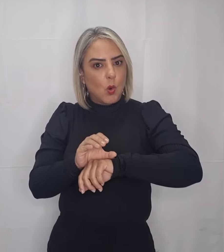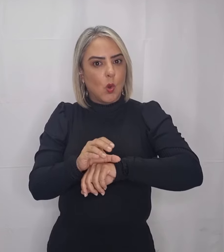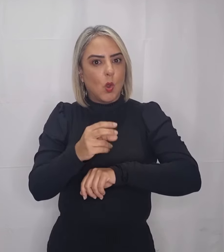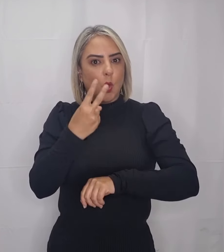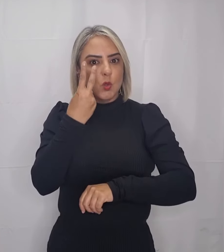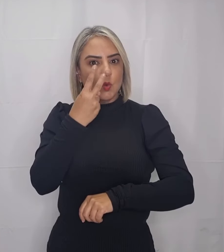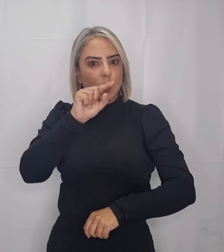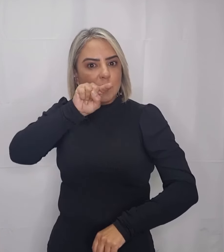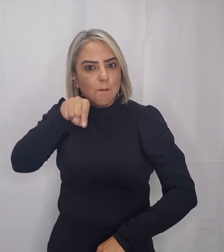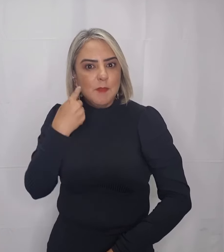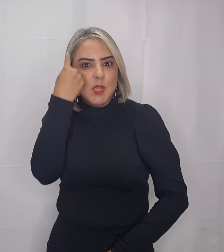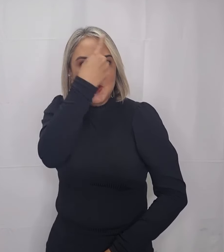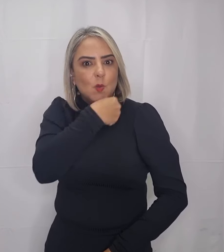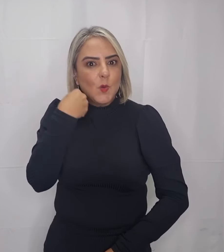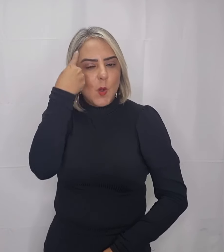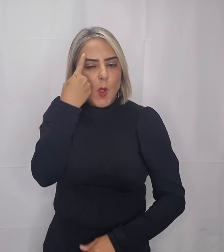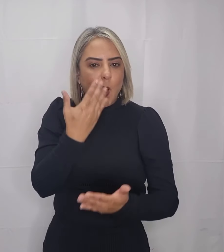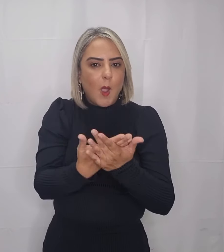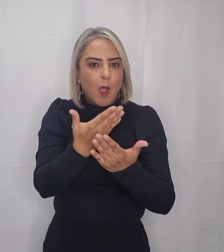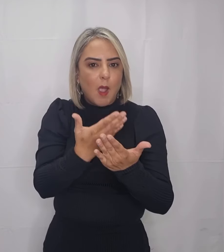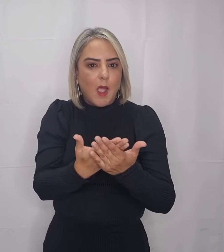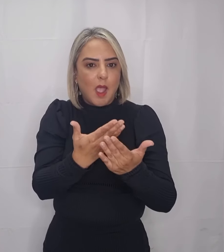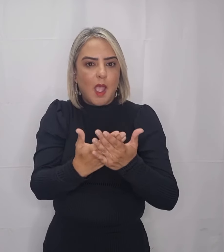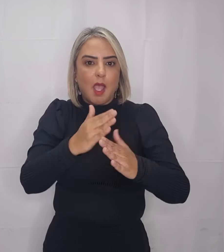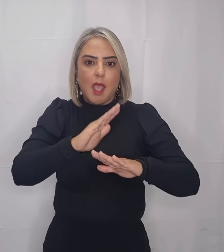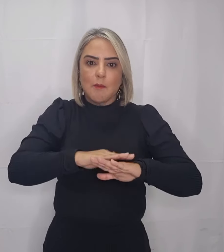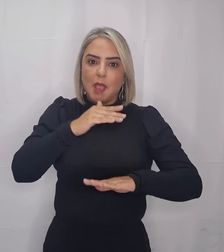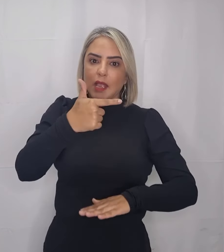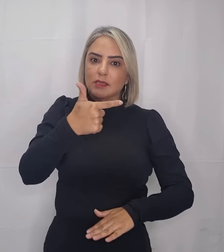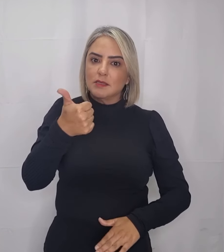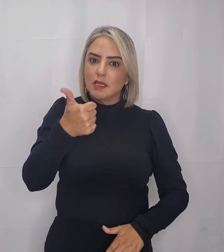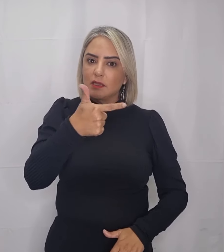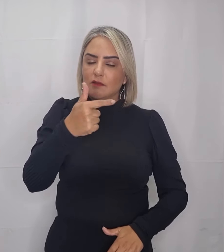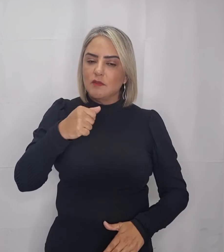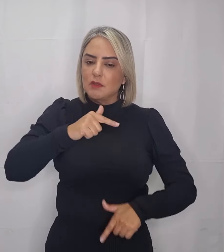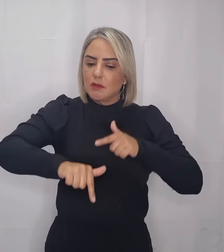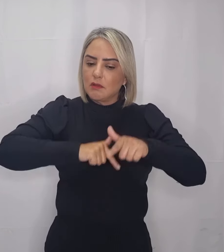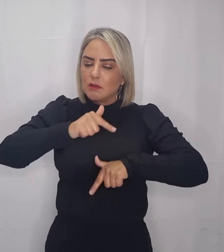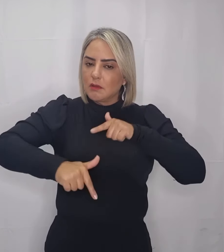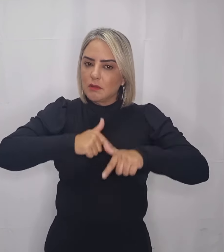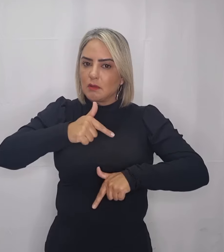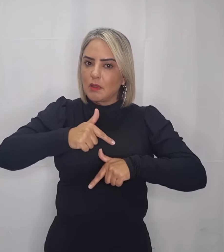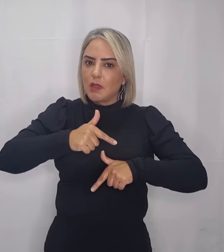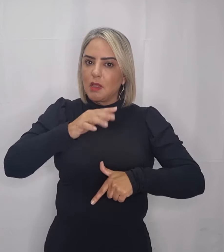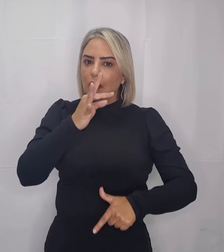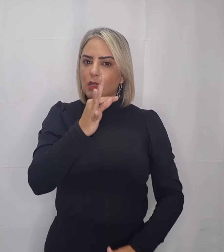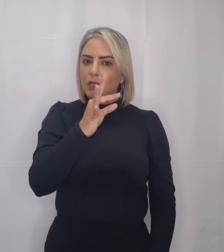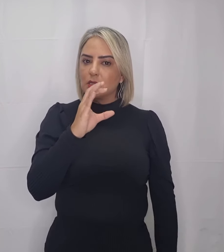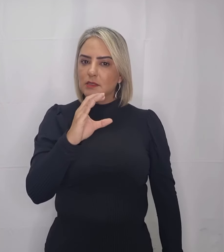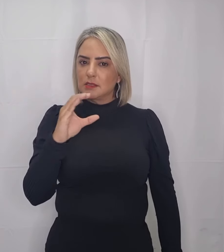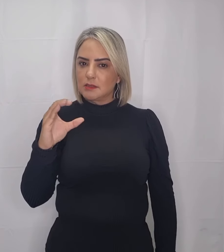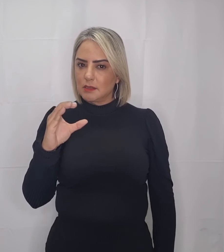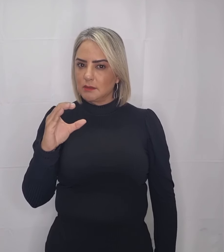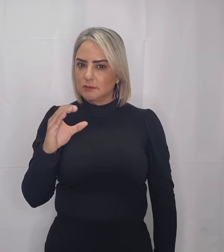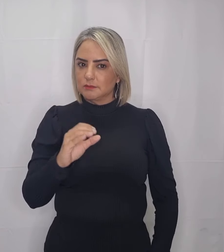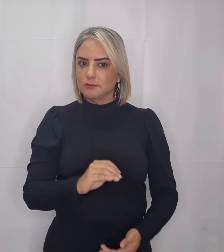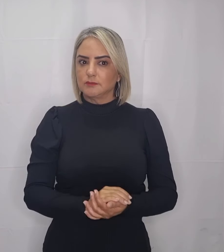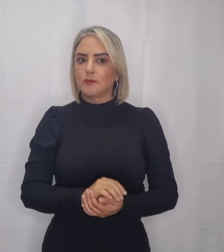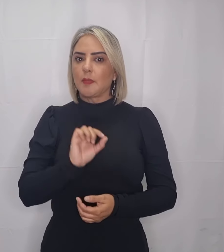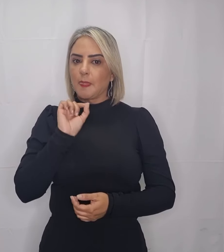-aulas, mais 120 horas de trabalho de conclusão de curso. Seria necessário